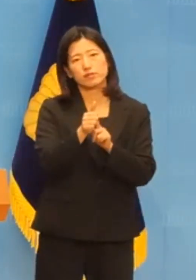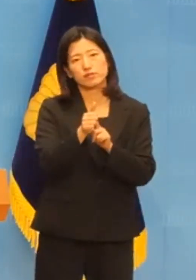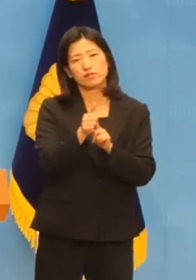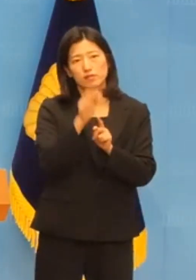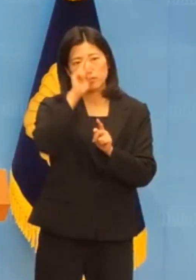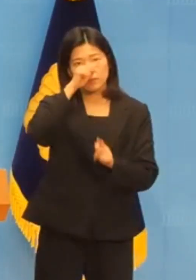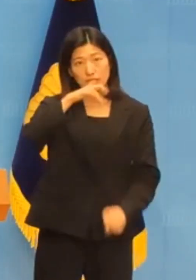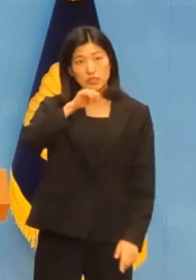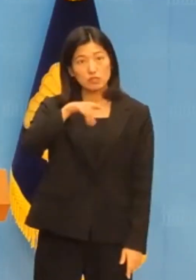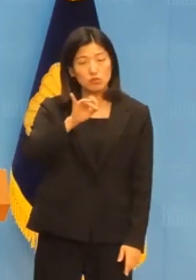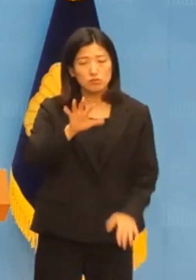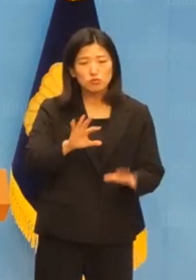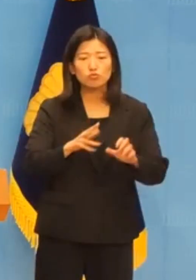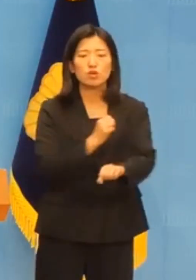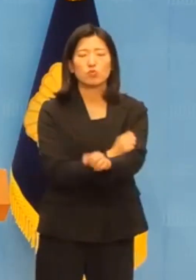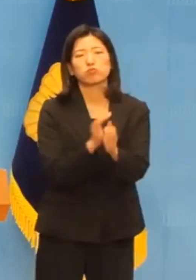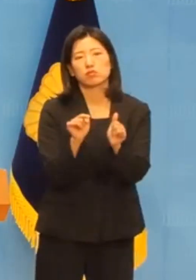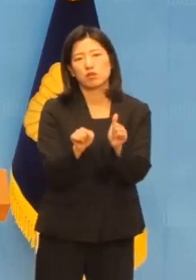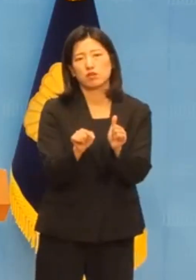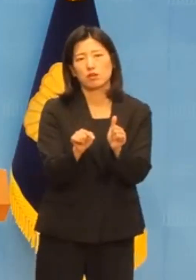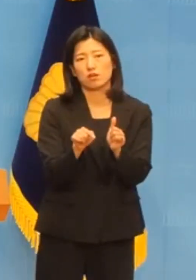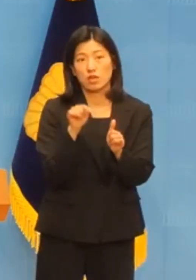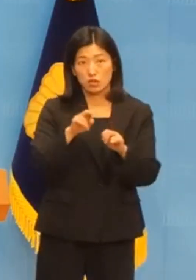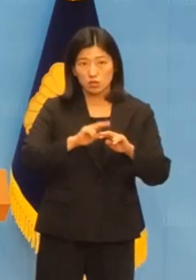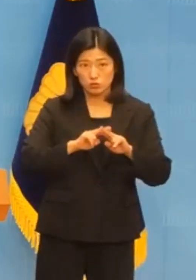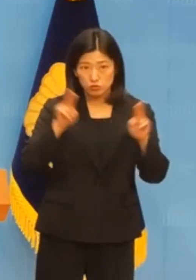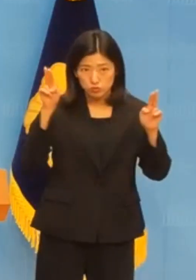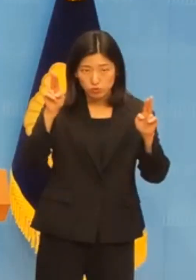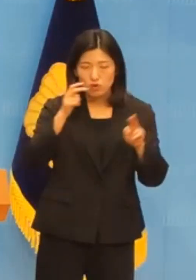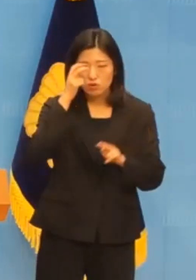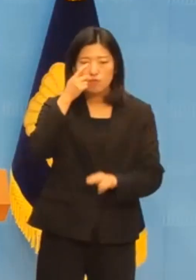취소 검토를 지시한 것을 환영합니다.